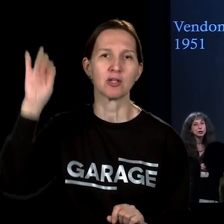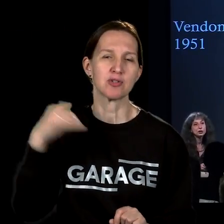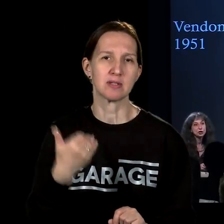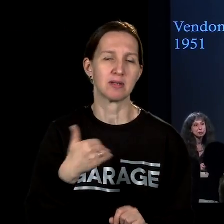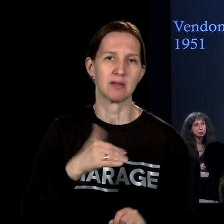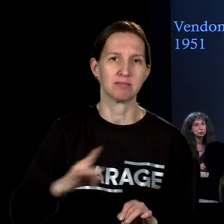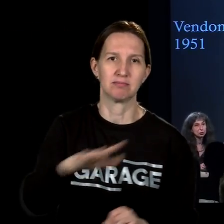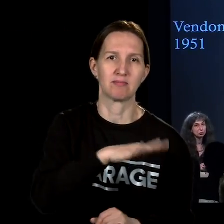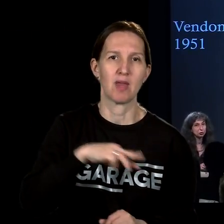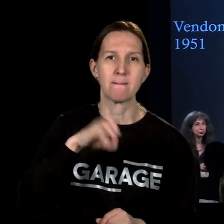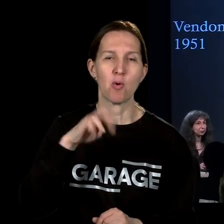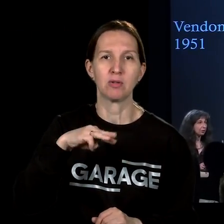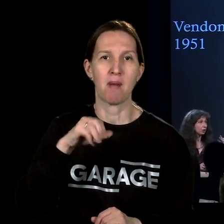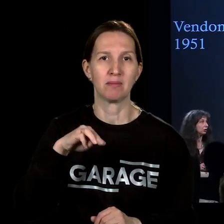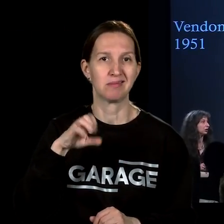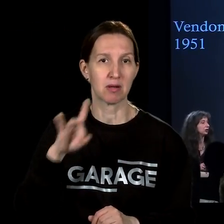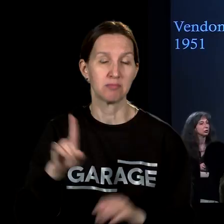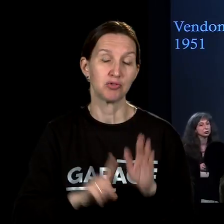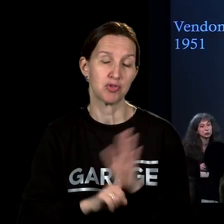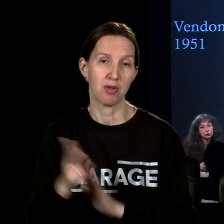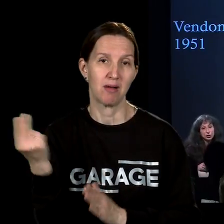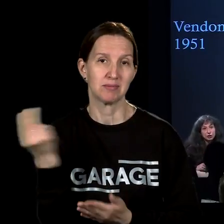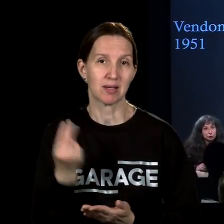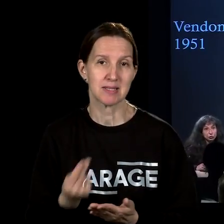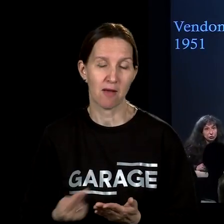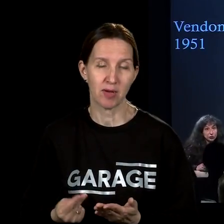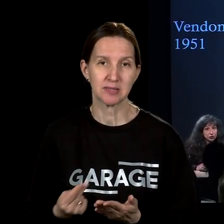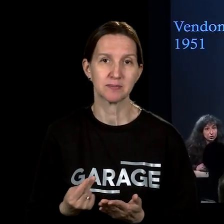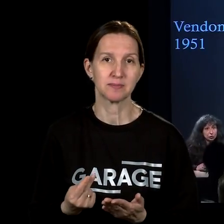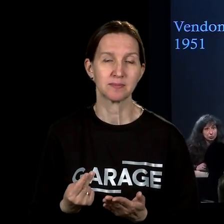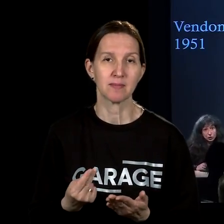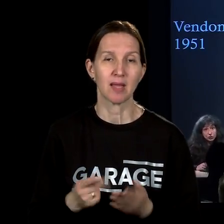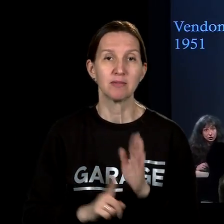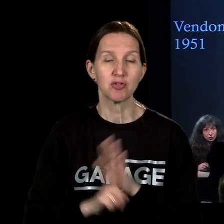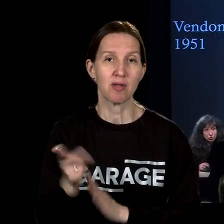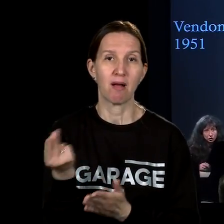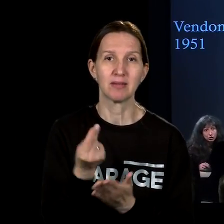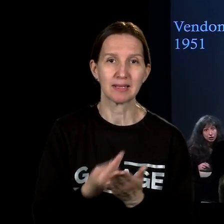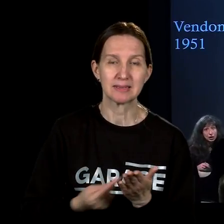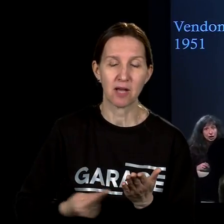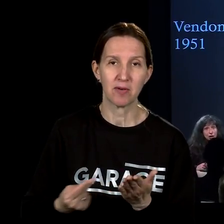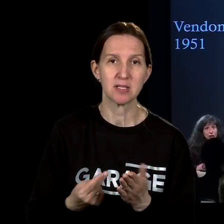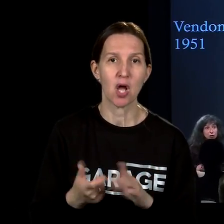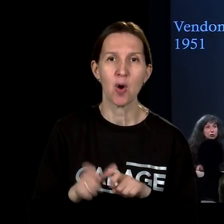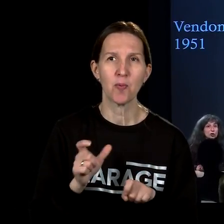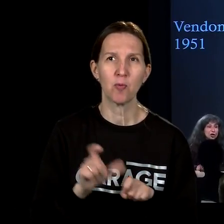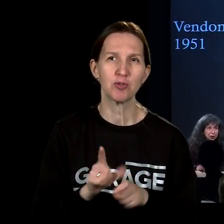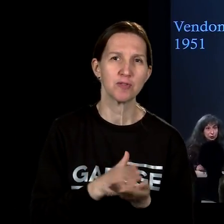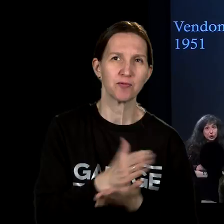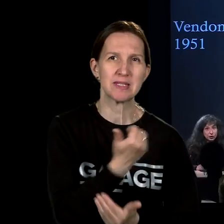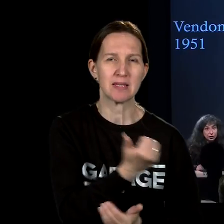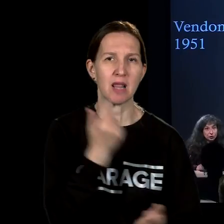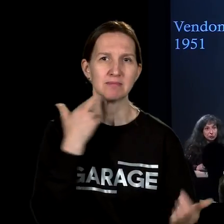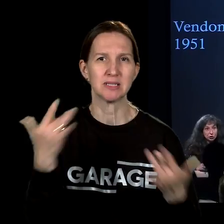достаточно сюрреалистическим образом, потому что с сюрреалистами он в 20-е годы общался, дружил.